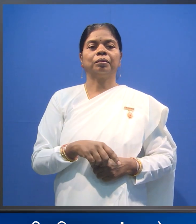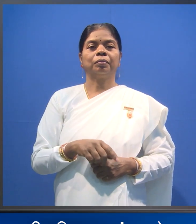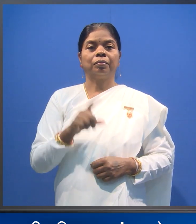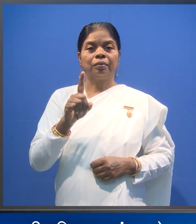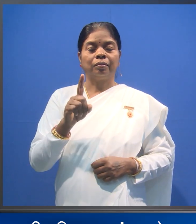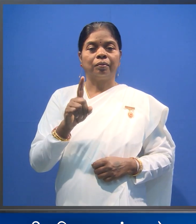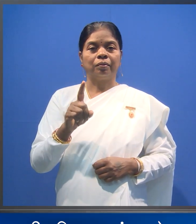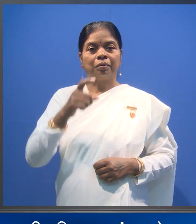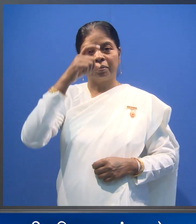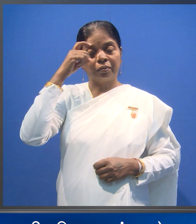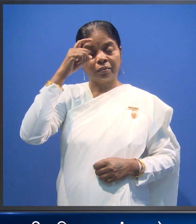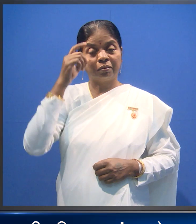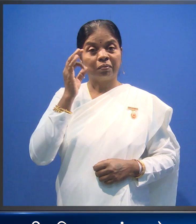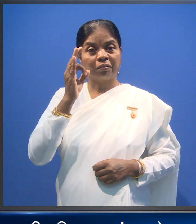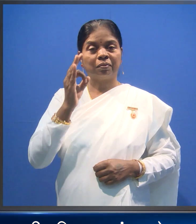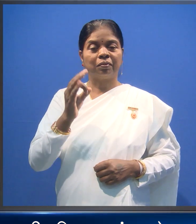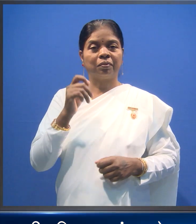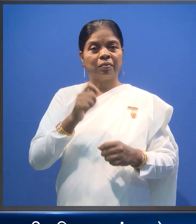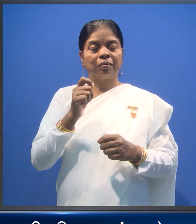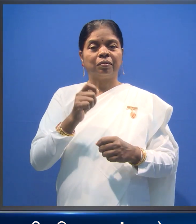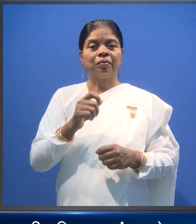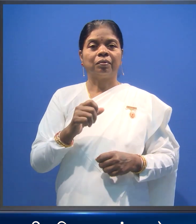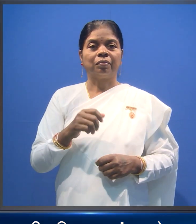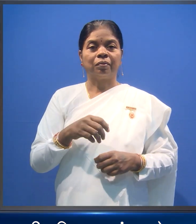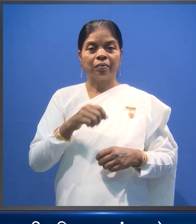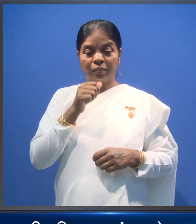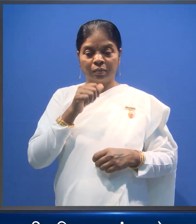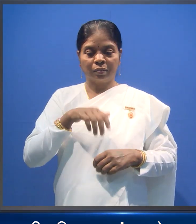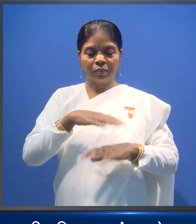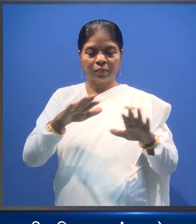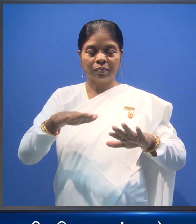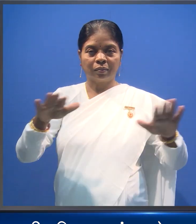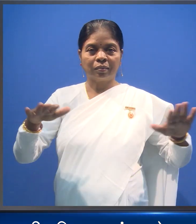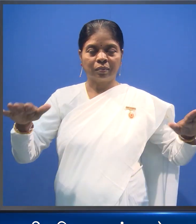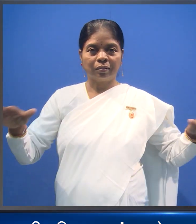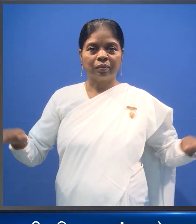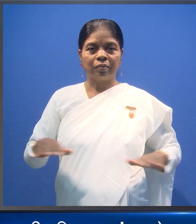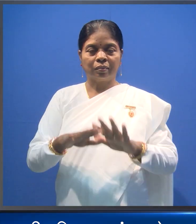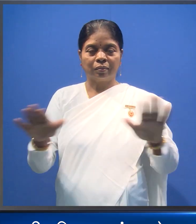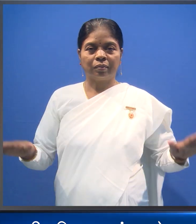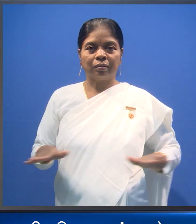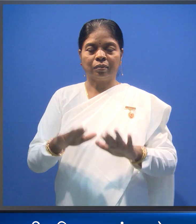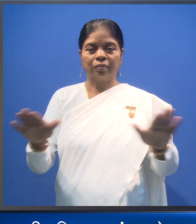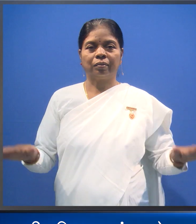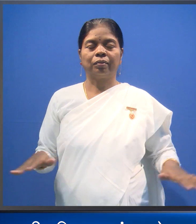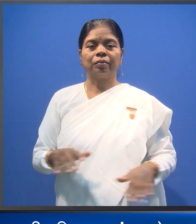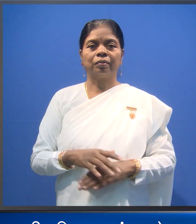हे काम नीट शिकल्यानंतर तो समुद्रात पोहण्याची तालीम घेऊ लागला.